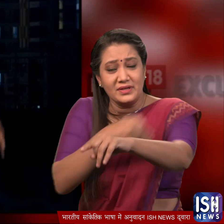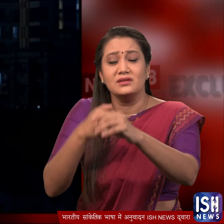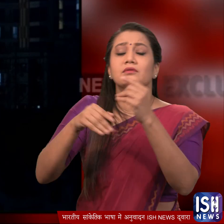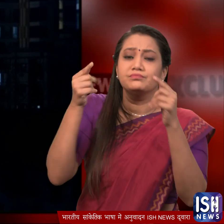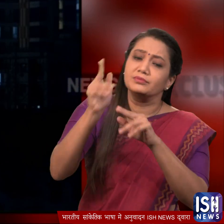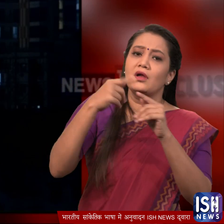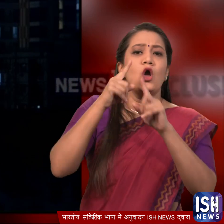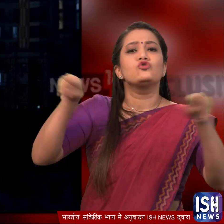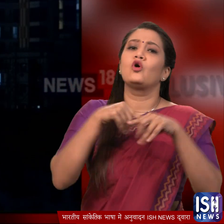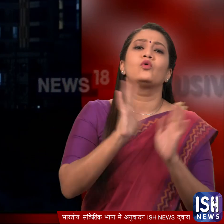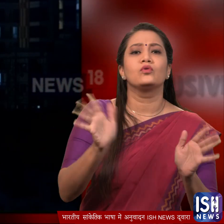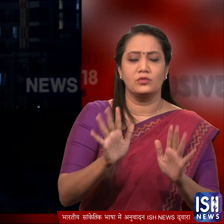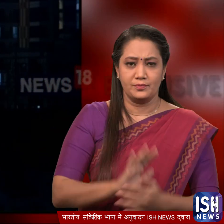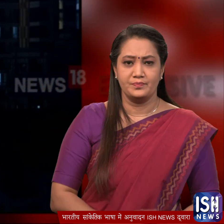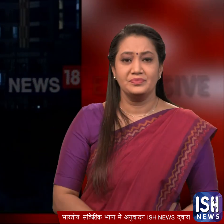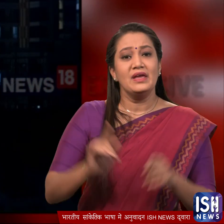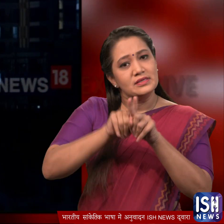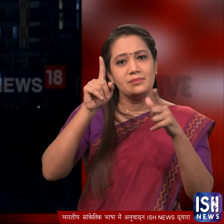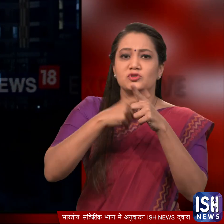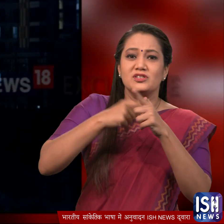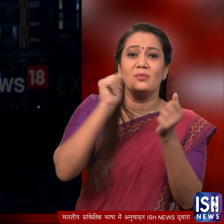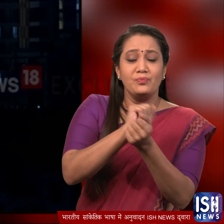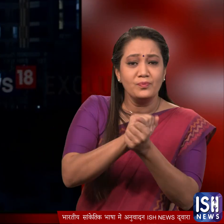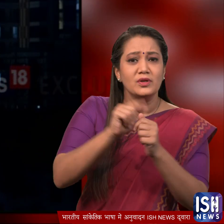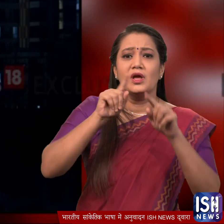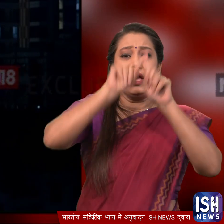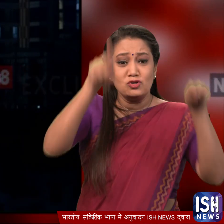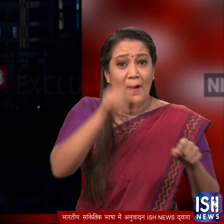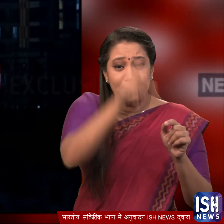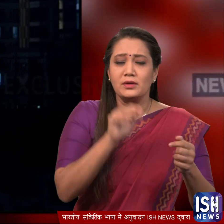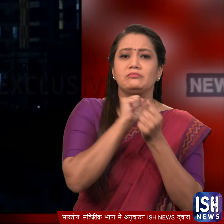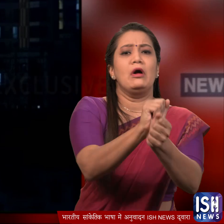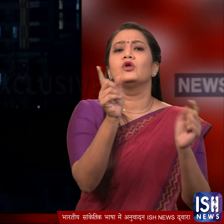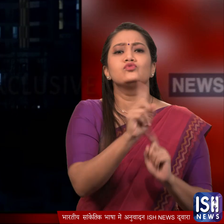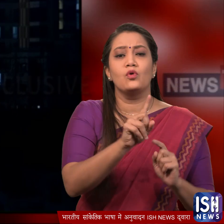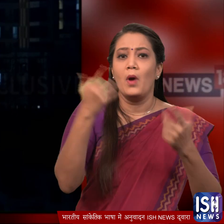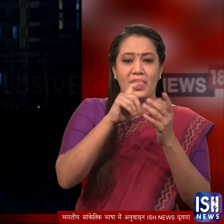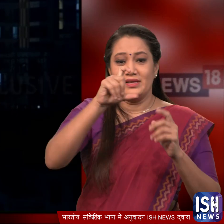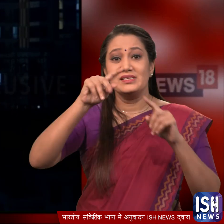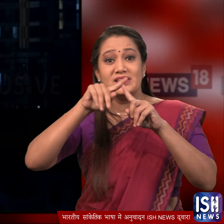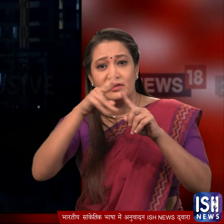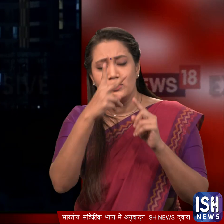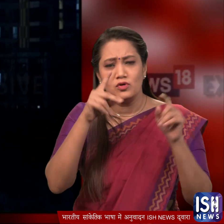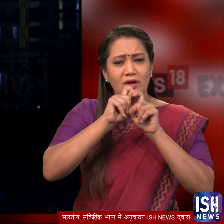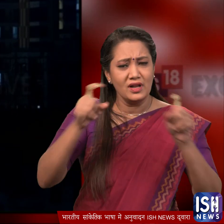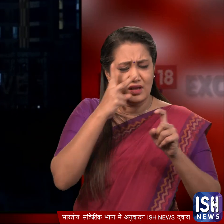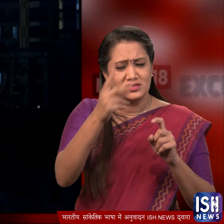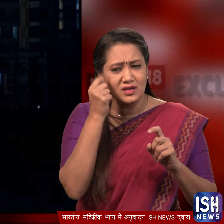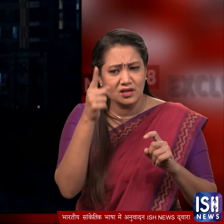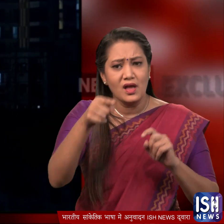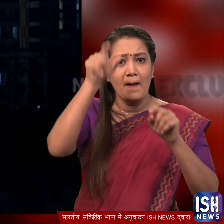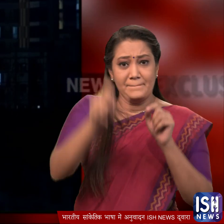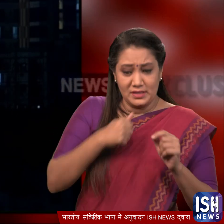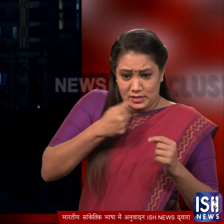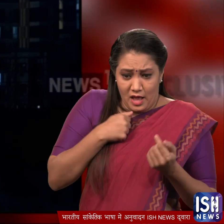हमलावर को लग भी जाए तो कानून इसे गलत नहीं मानता। झज्जर पुलिस ने भी इसीलिए दुकानदार को गिरफ्तार नहीं किया, क्योंकि सीसीटीवी फुटेज देखने से यही लग